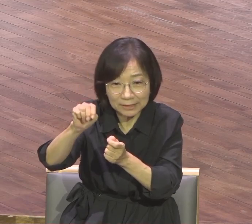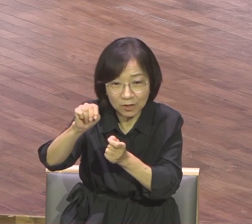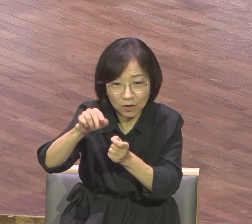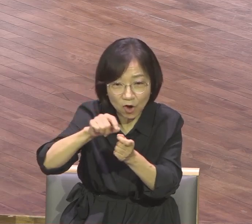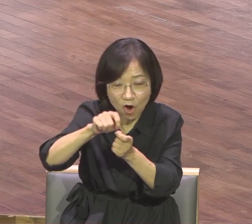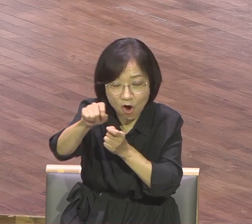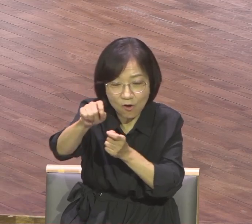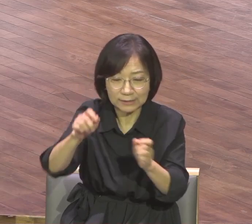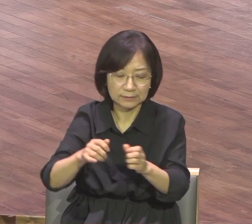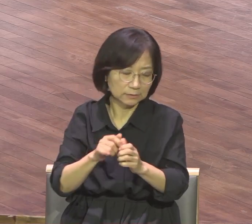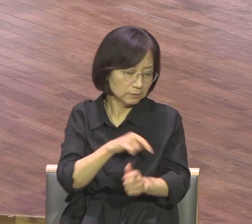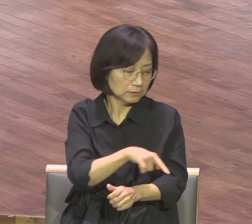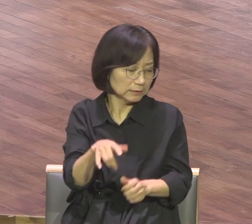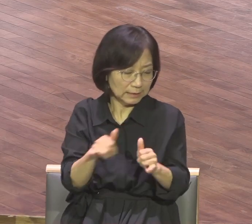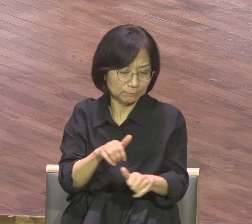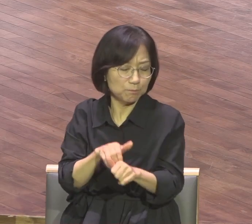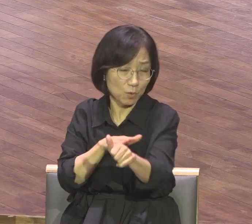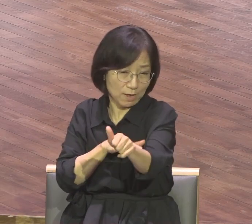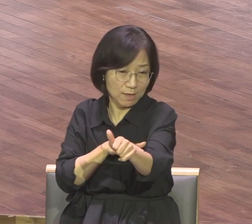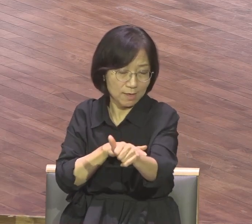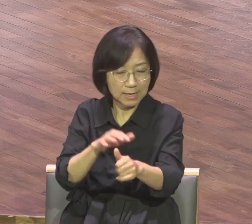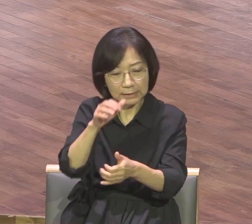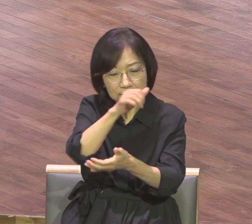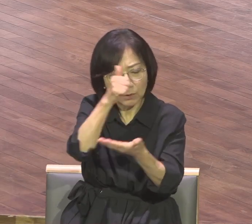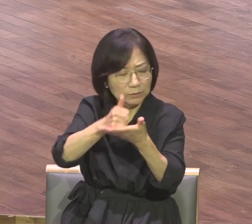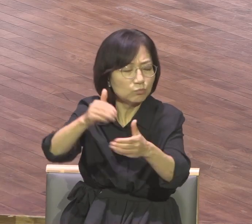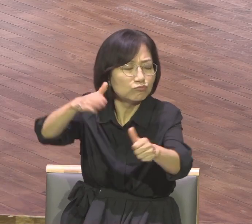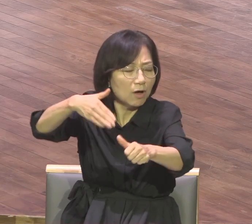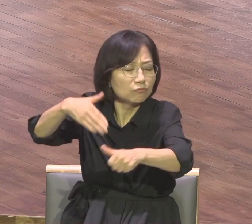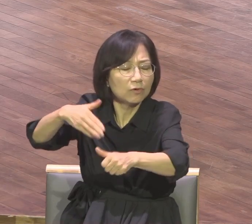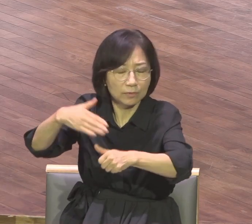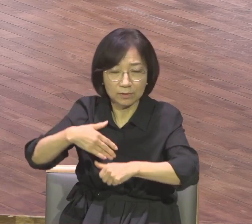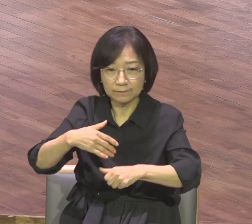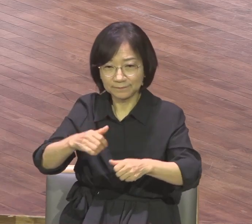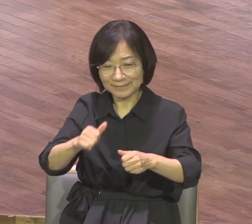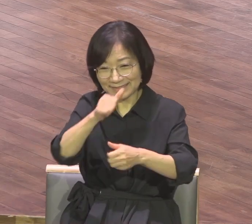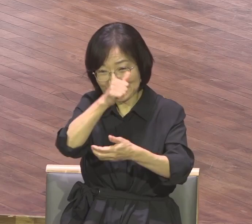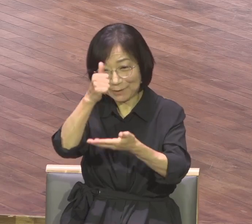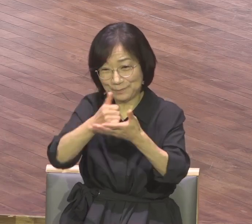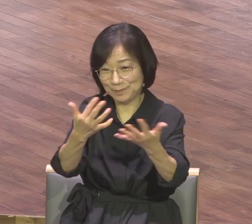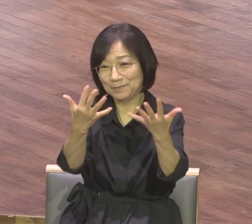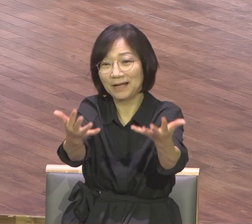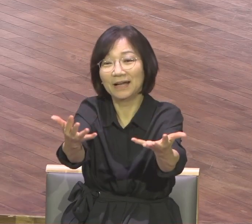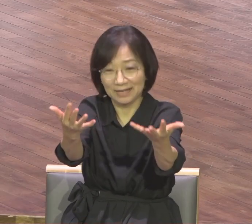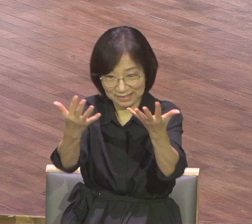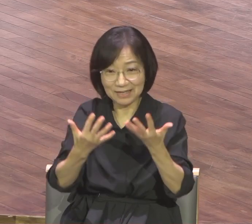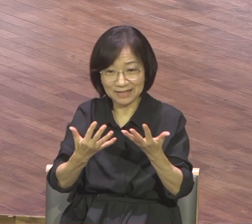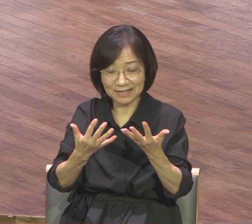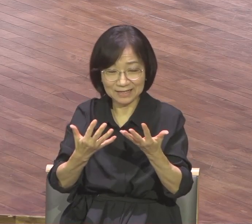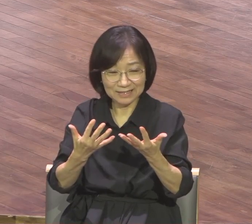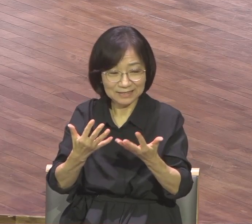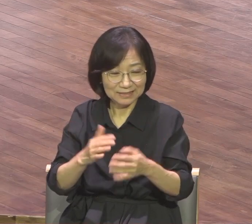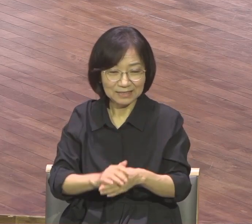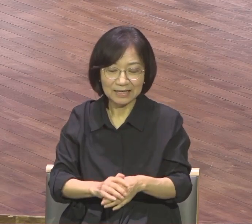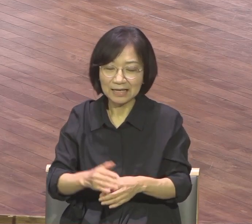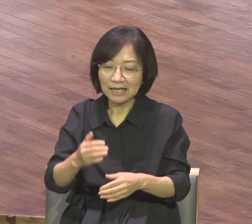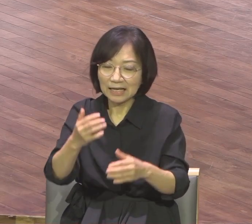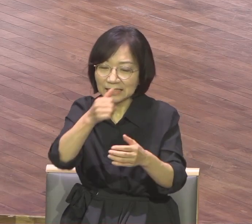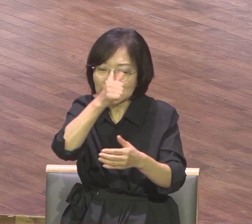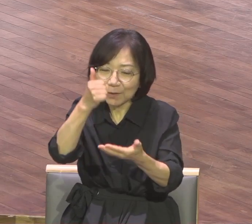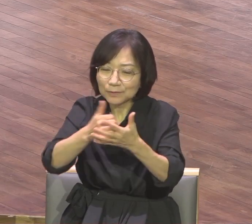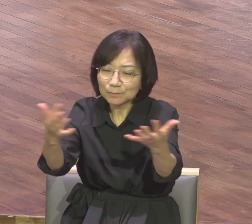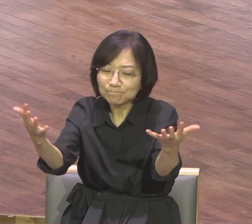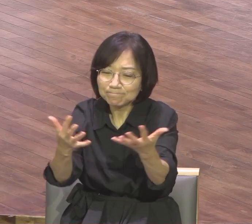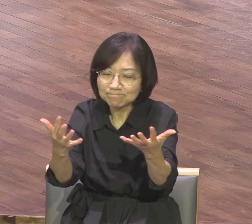보냅니다. 사람을 보내서 그 에베소 장로들 좀 오라고 초청을 한 것입니다. 그리고 그들을 향해서 뭘